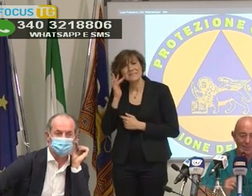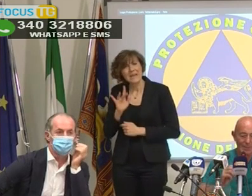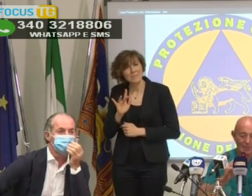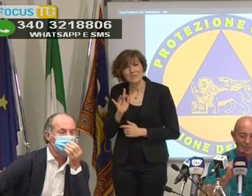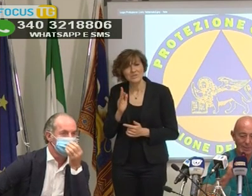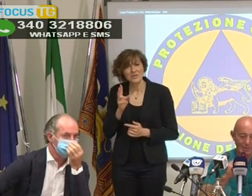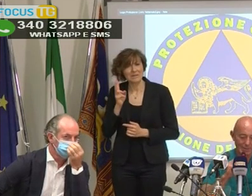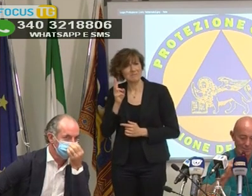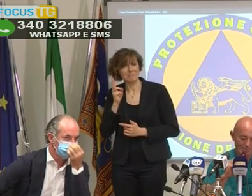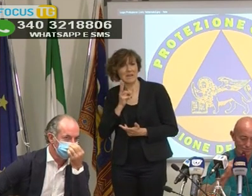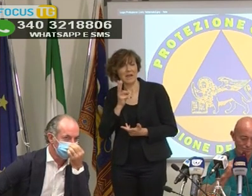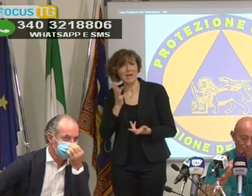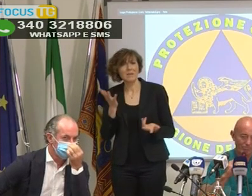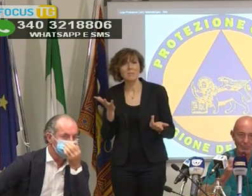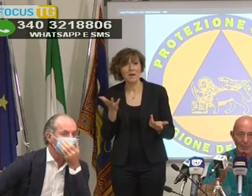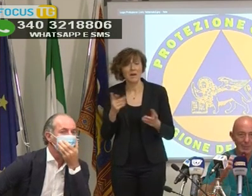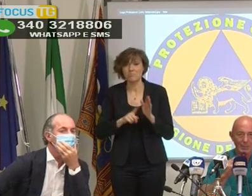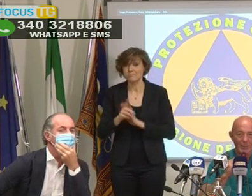efficiente.